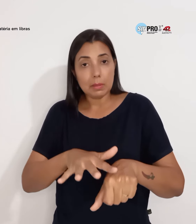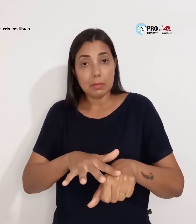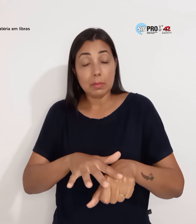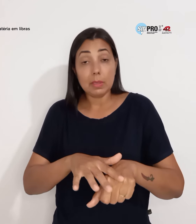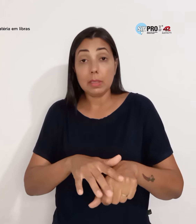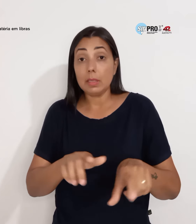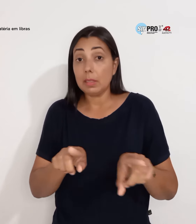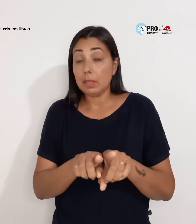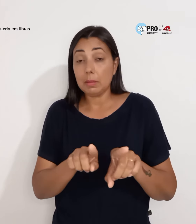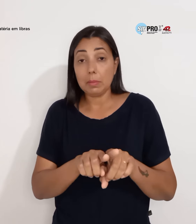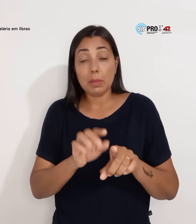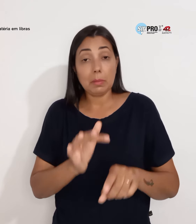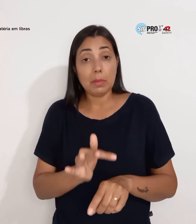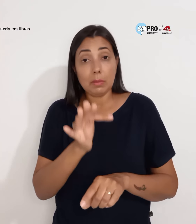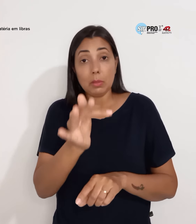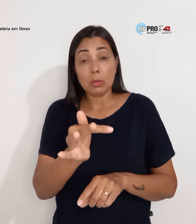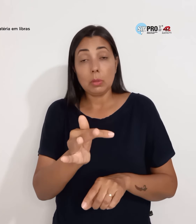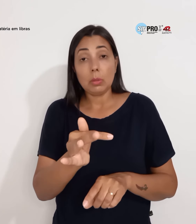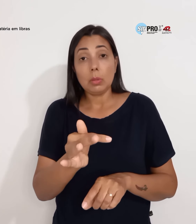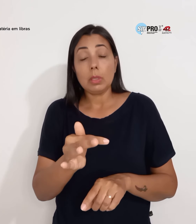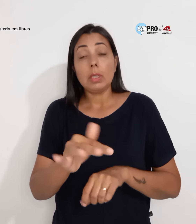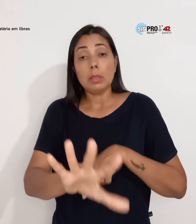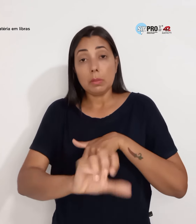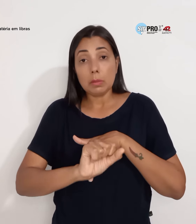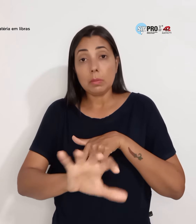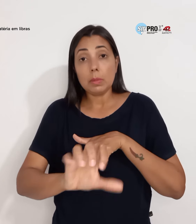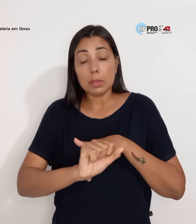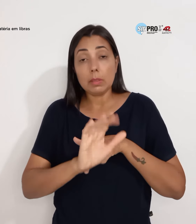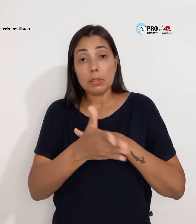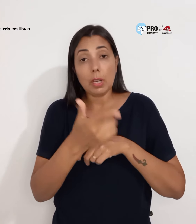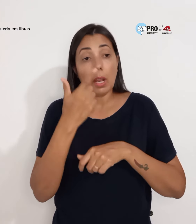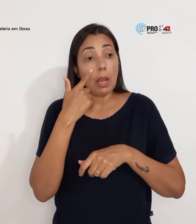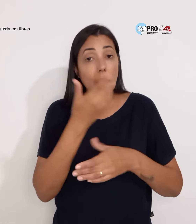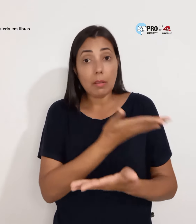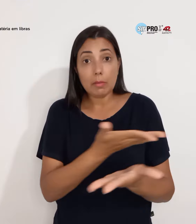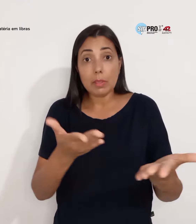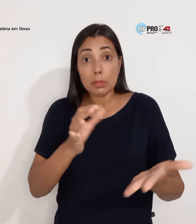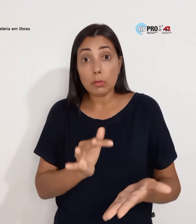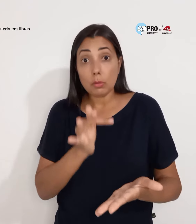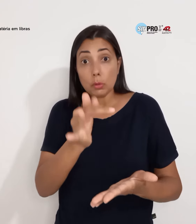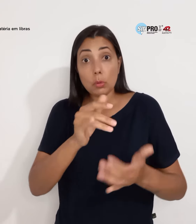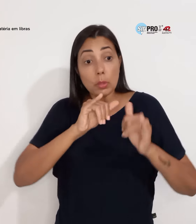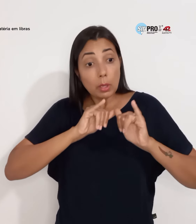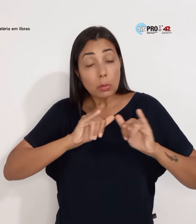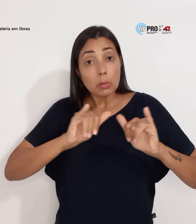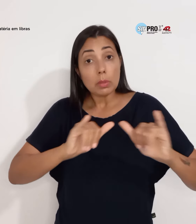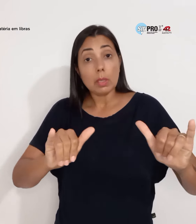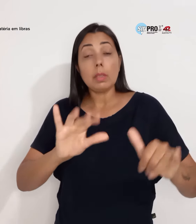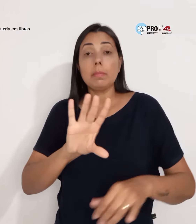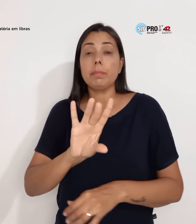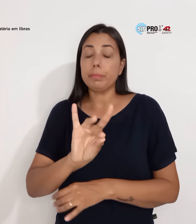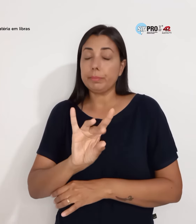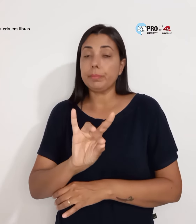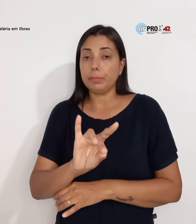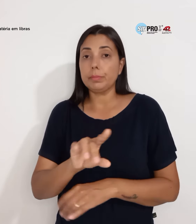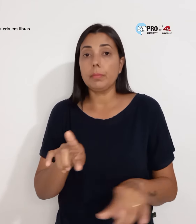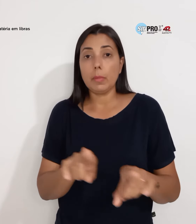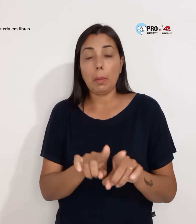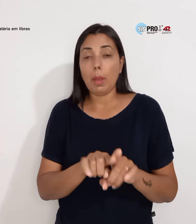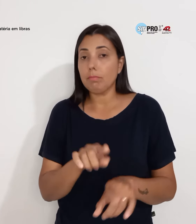e nem para as futuras ondas de contaminação já previstas e anunciadas pela ciência. Também não